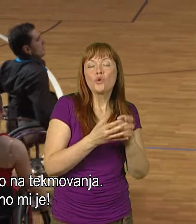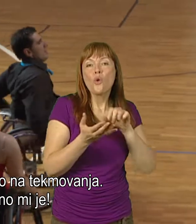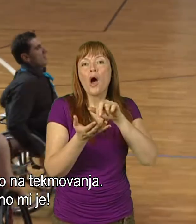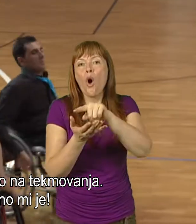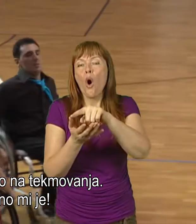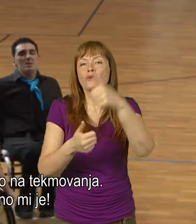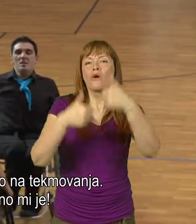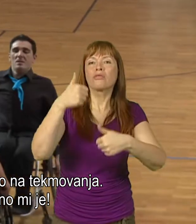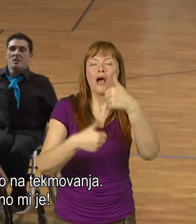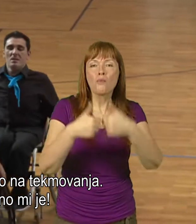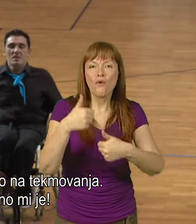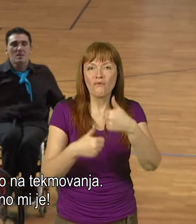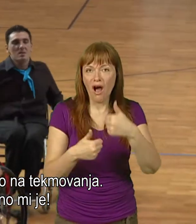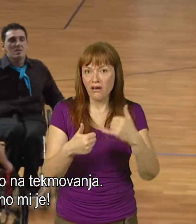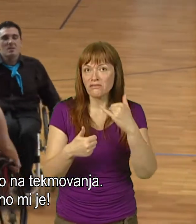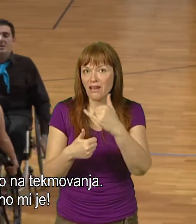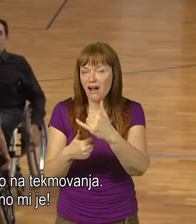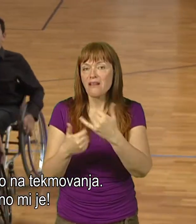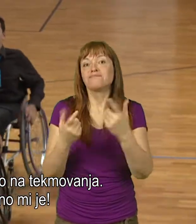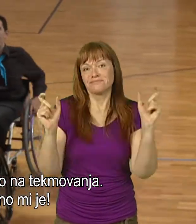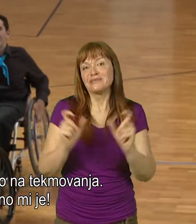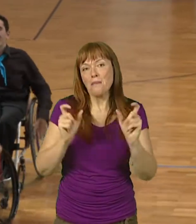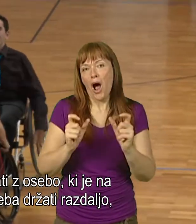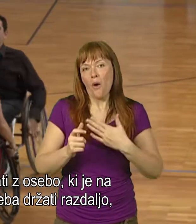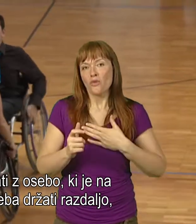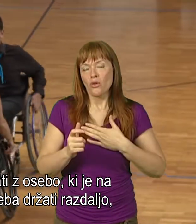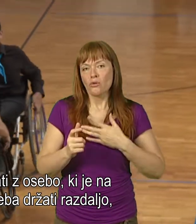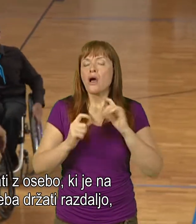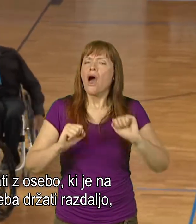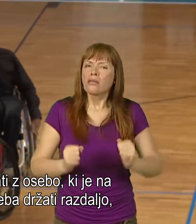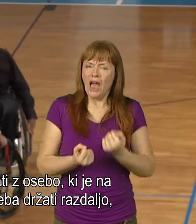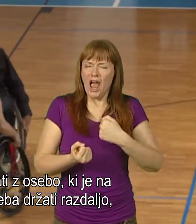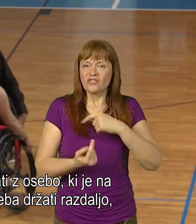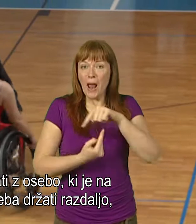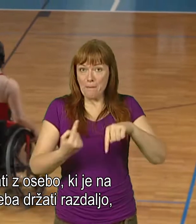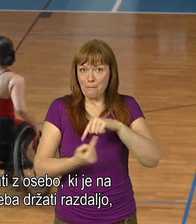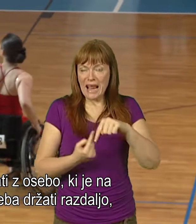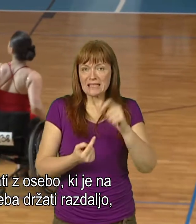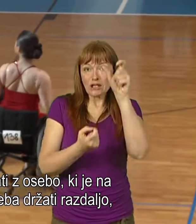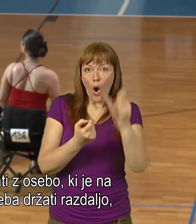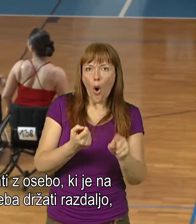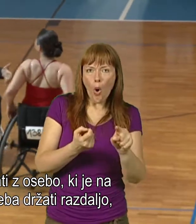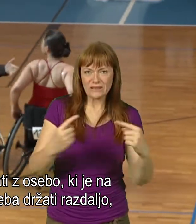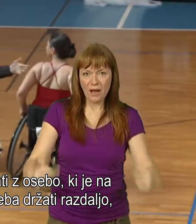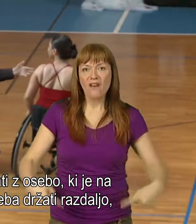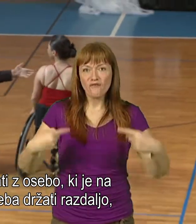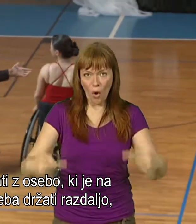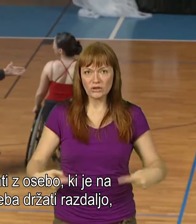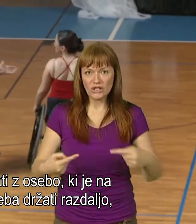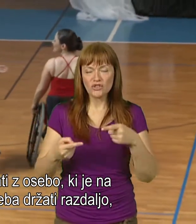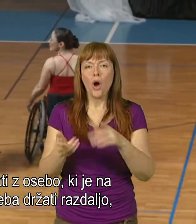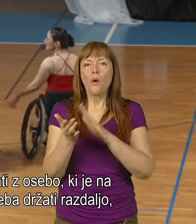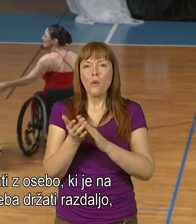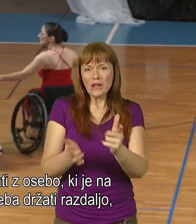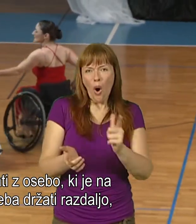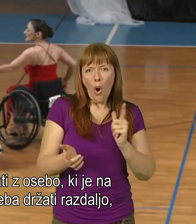skupaj na tekmovanja in tako, zabavno mi je. Težje mi je plesati z osebo, ki je na vozičku. To pomeni, da sva